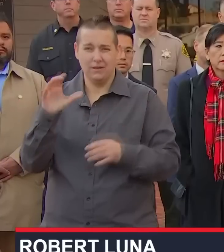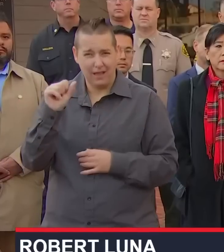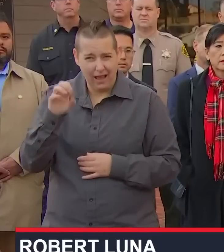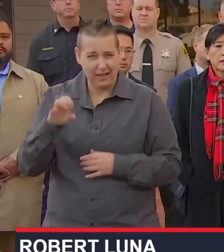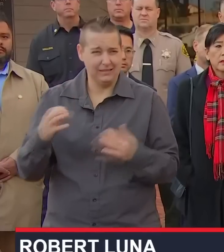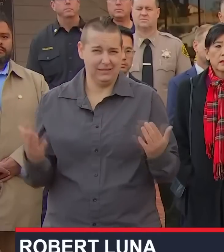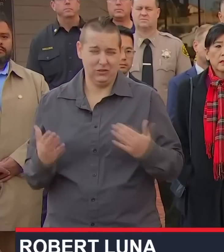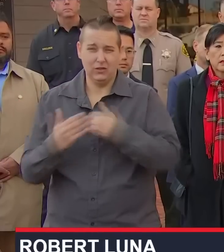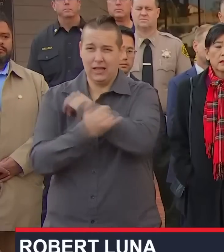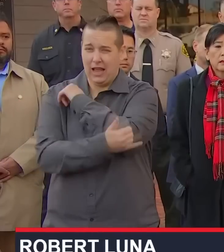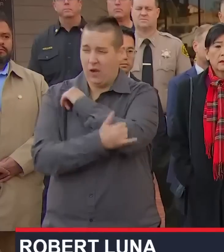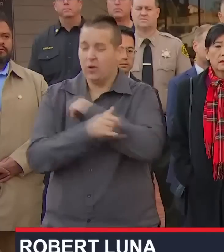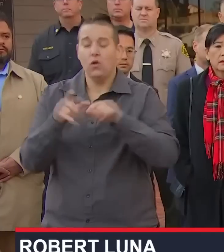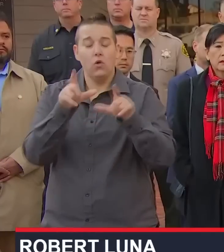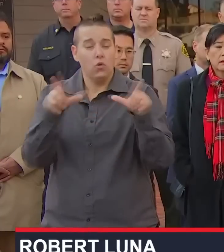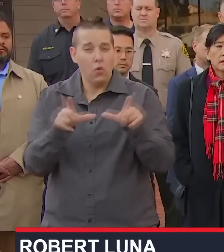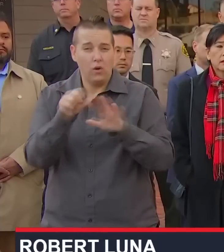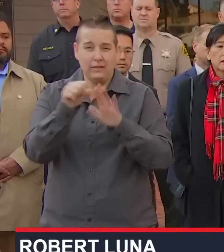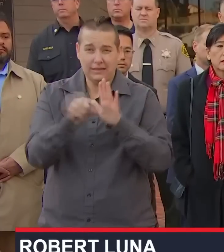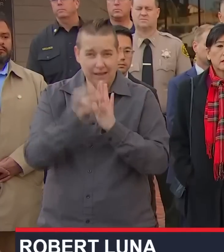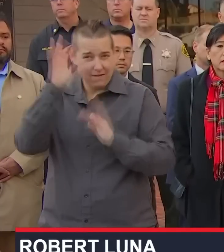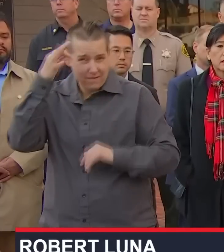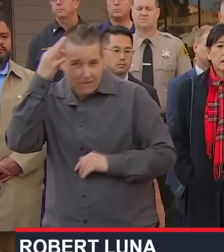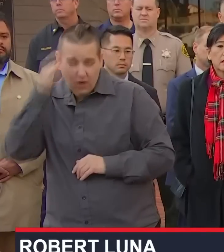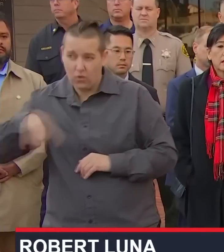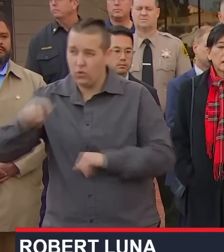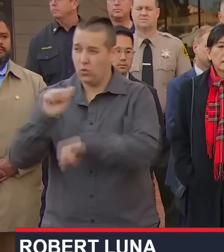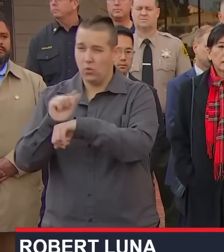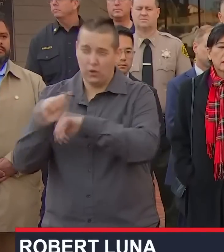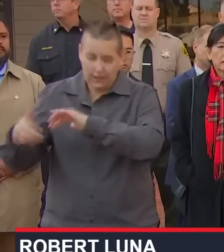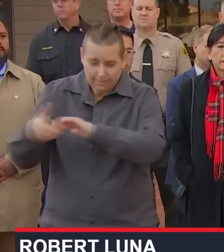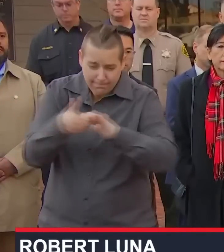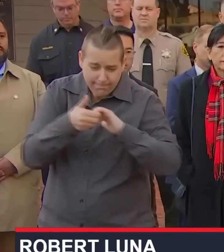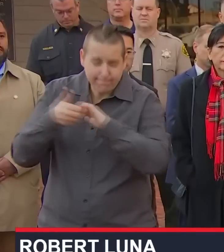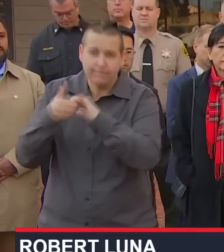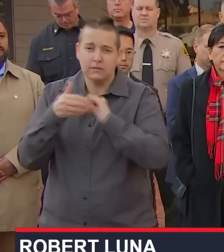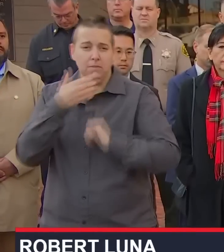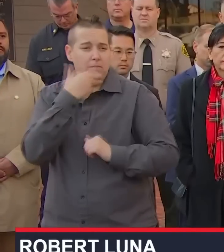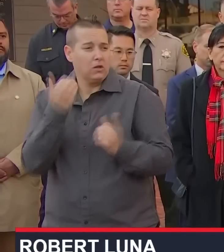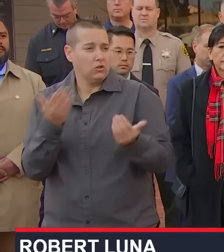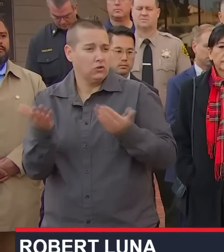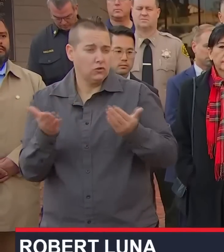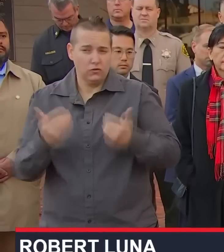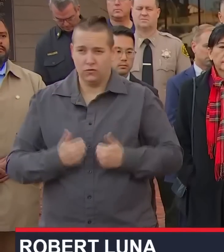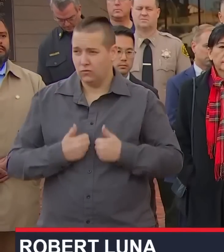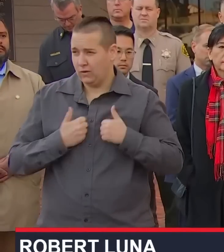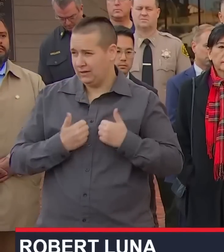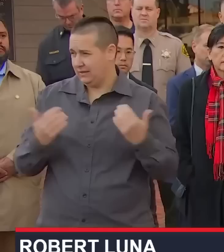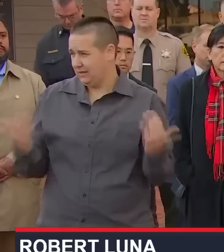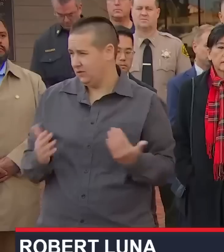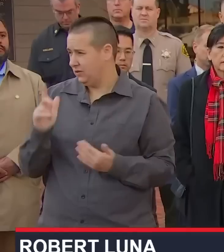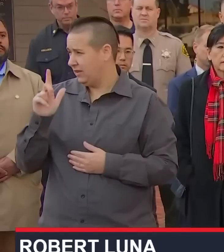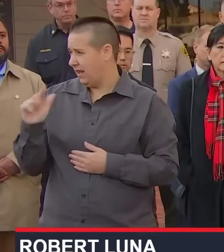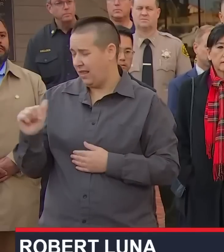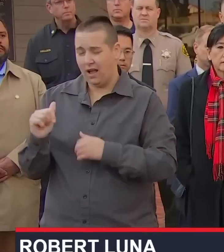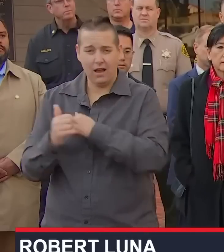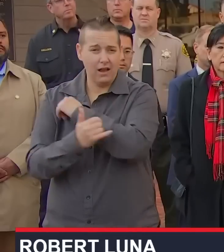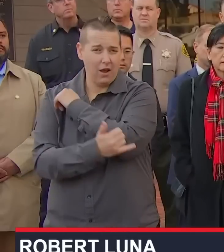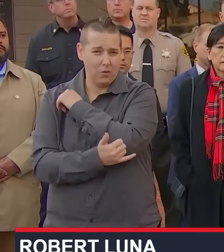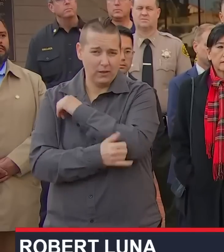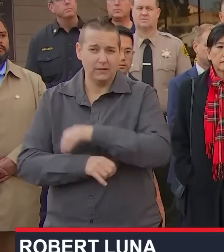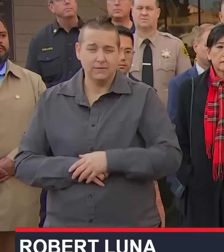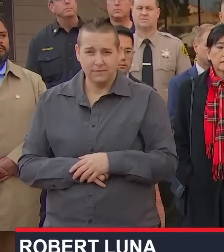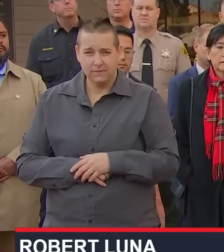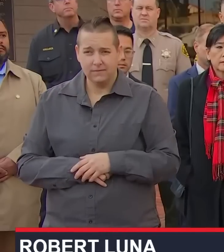pensamos que es uno de los casos más terribles en el condado las autoridades estatales y federales están